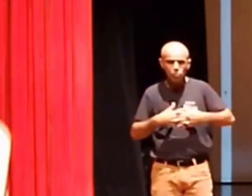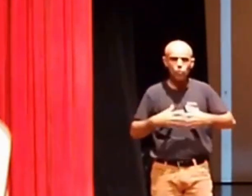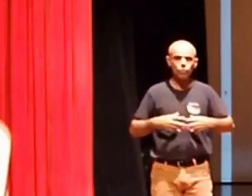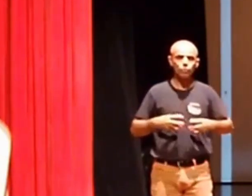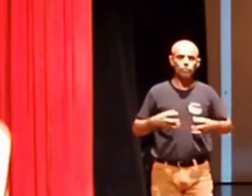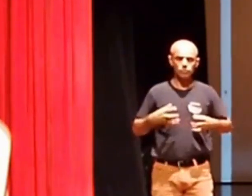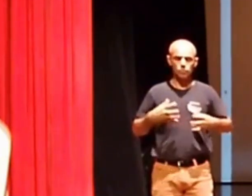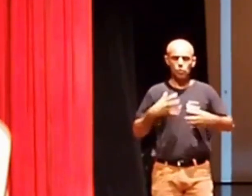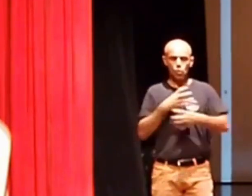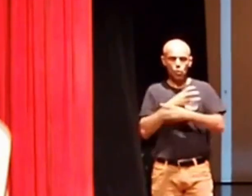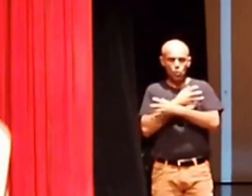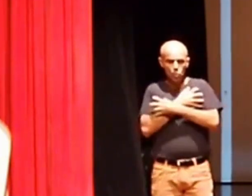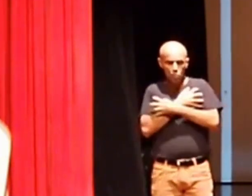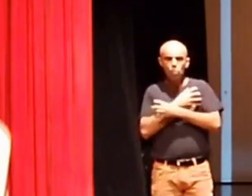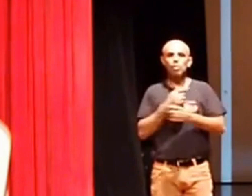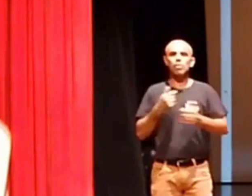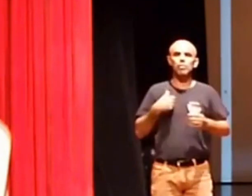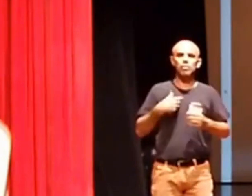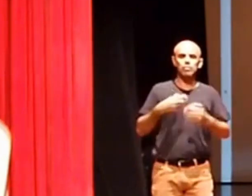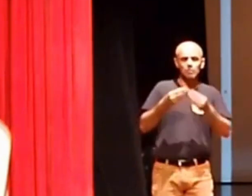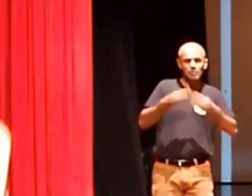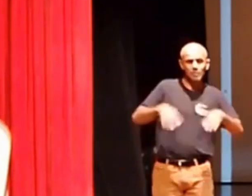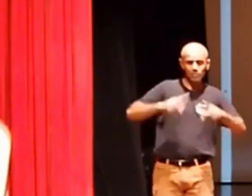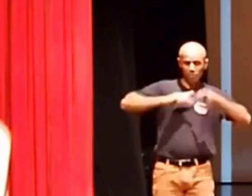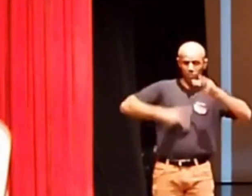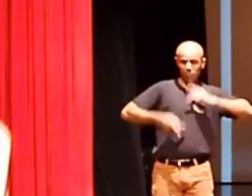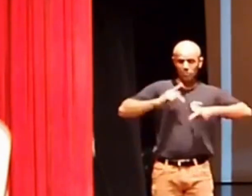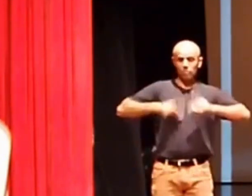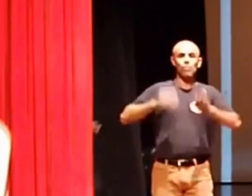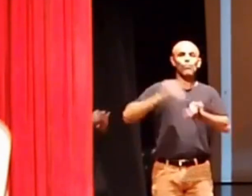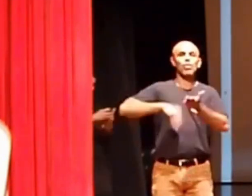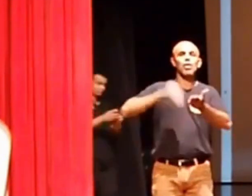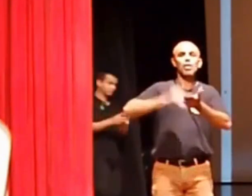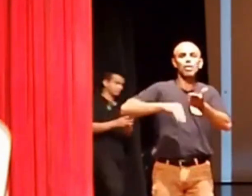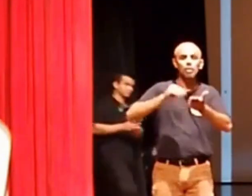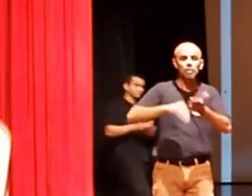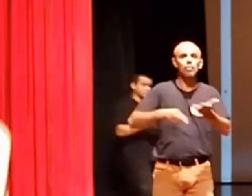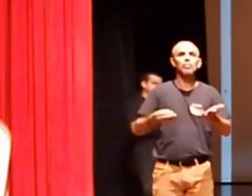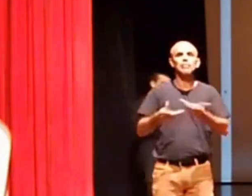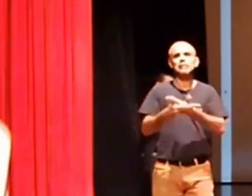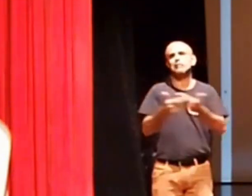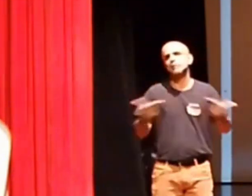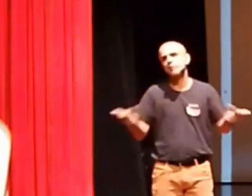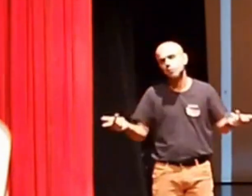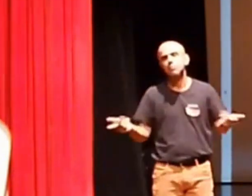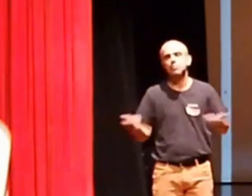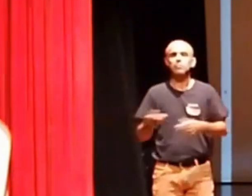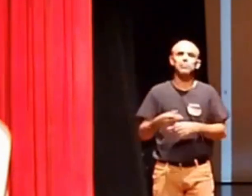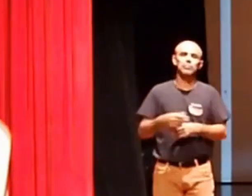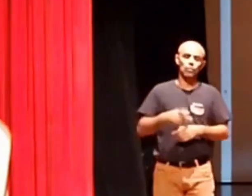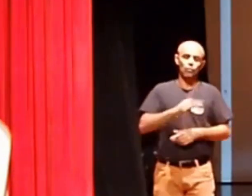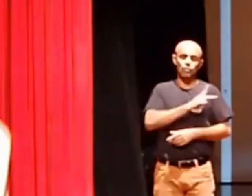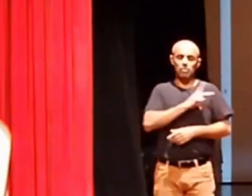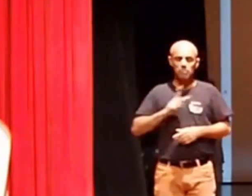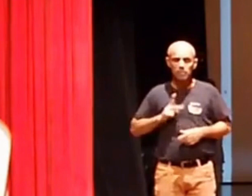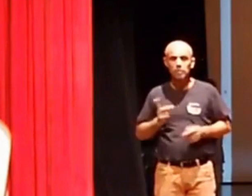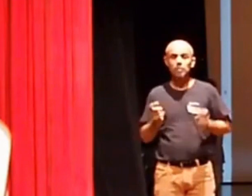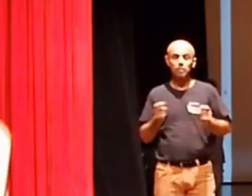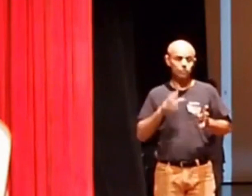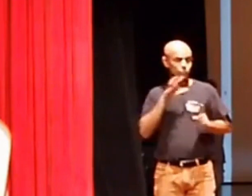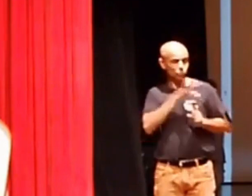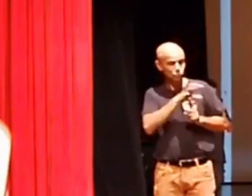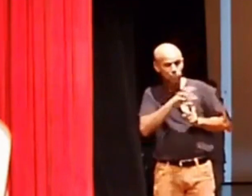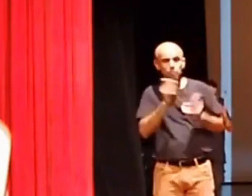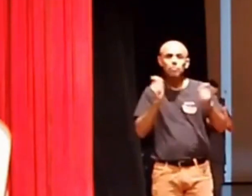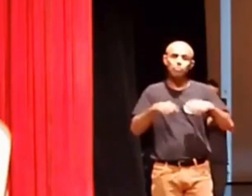esqueléticos, déficits hormonais como déficits vitamínicos. Tudo isso podem ser fatores